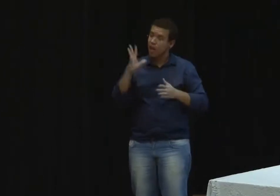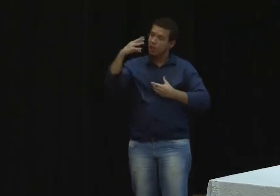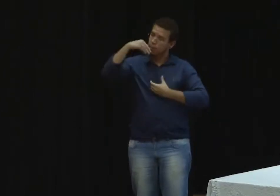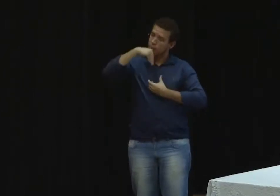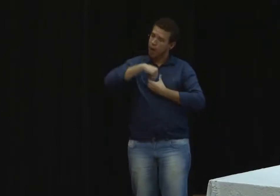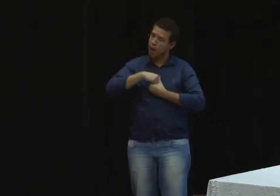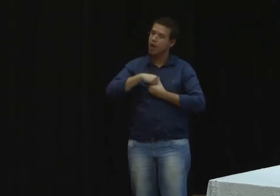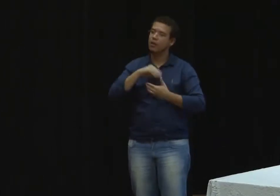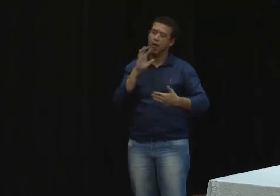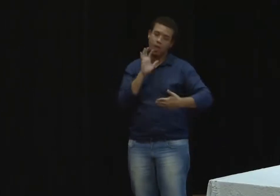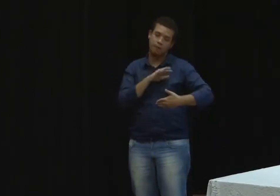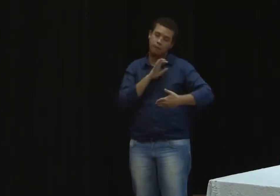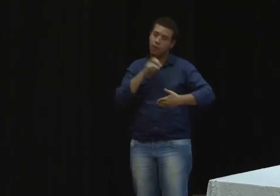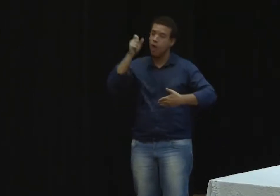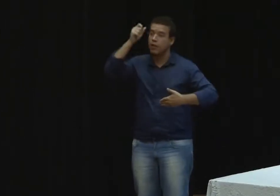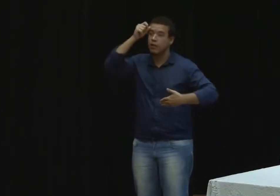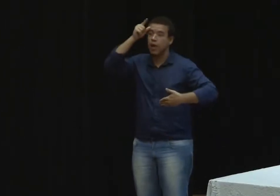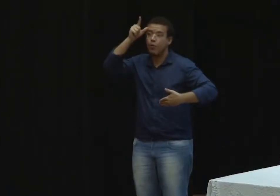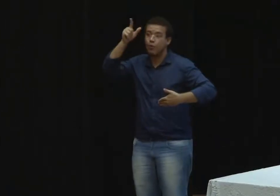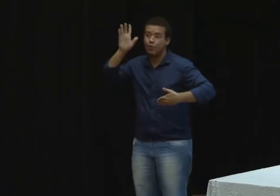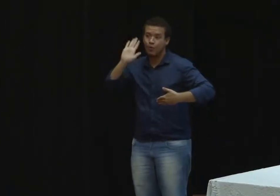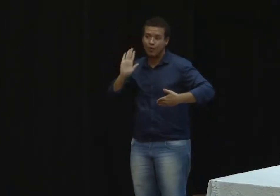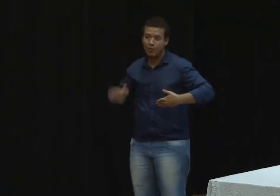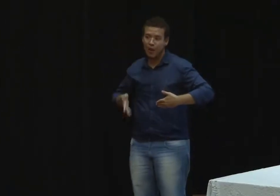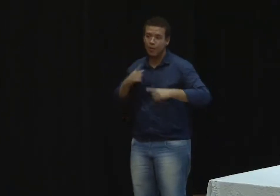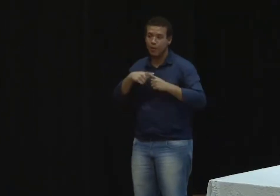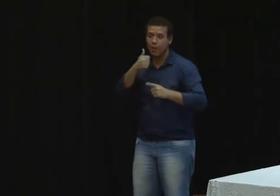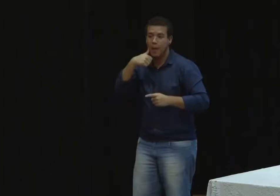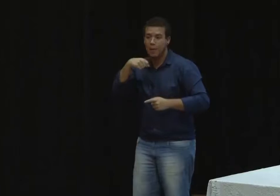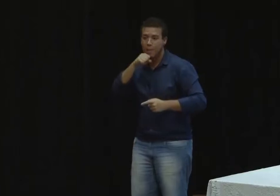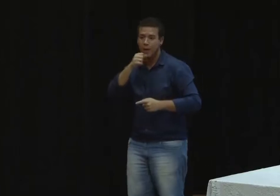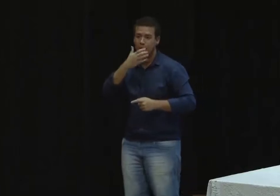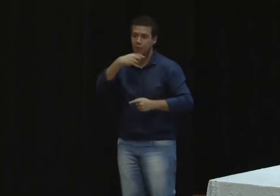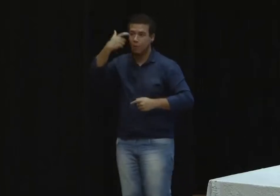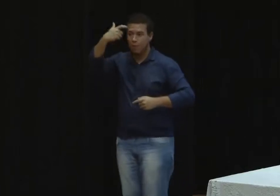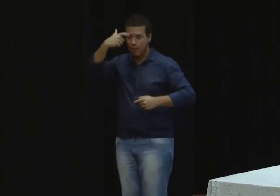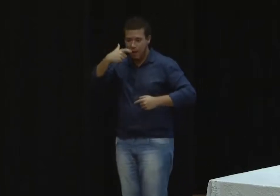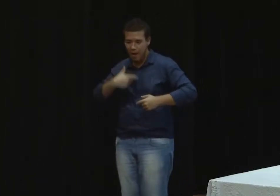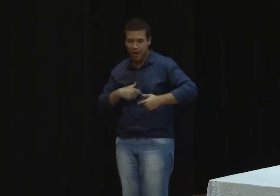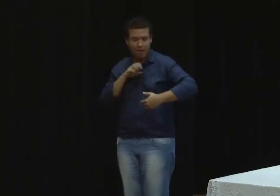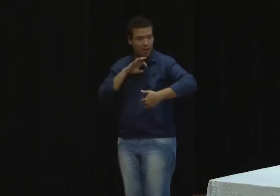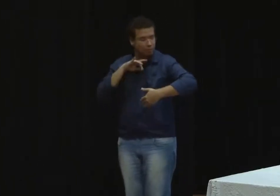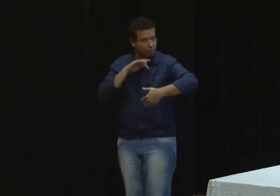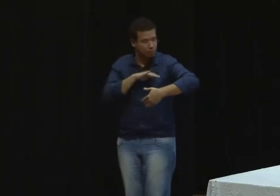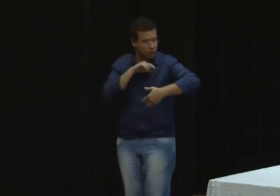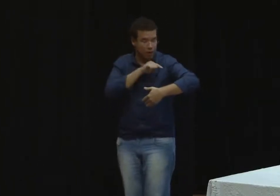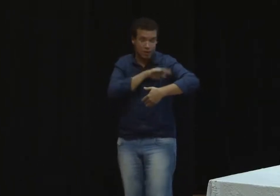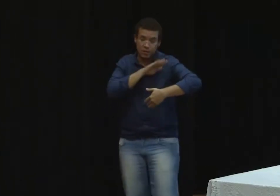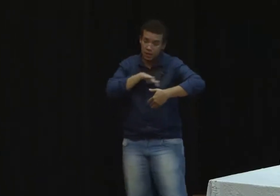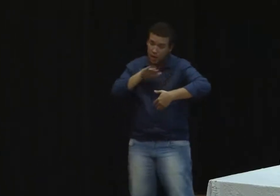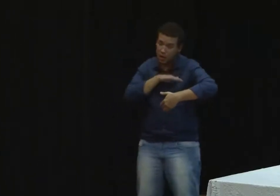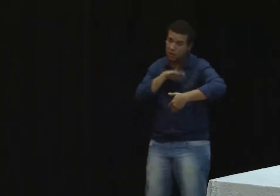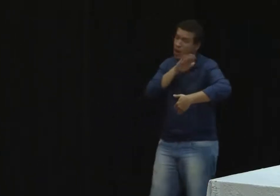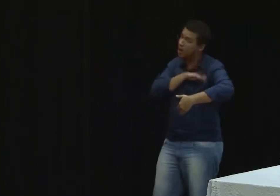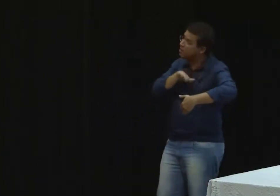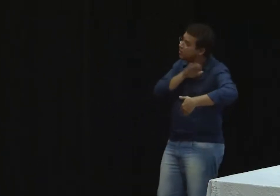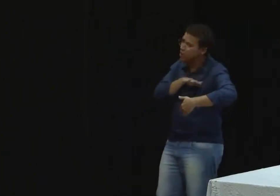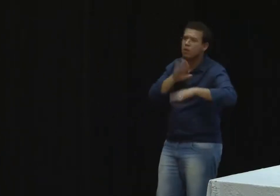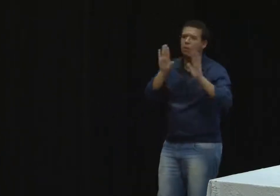cuidar, já influencia culturalmente essa criança, porque essa